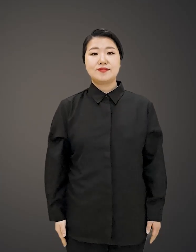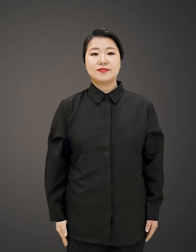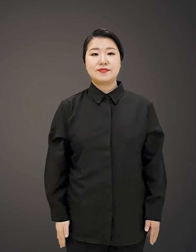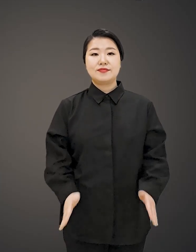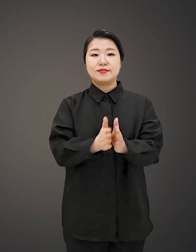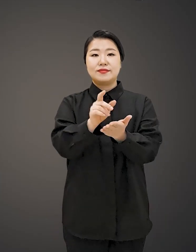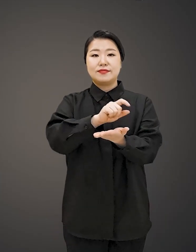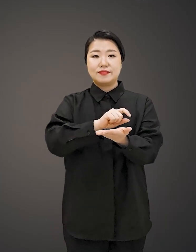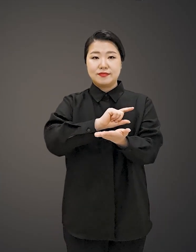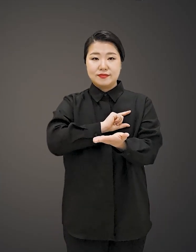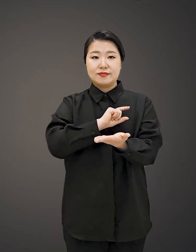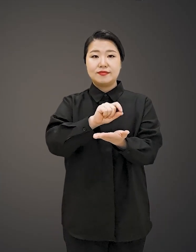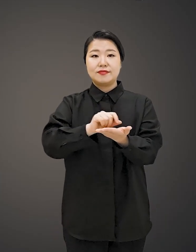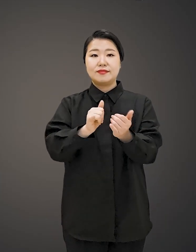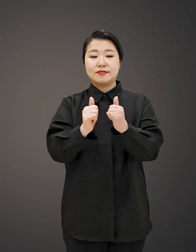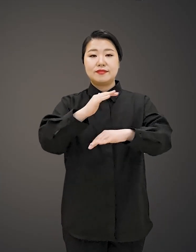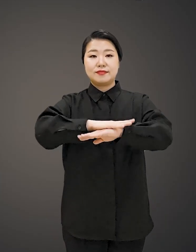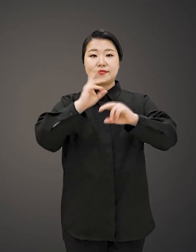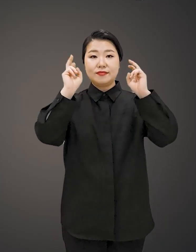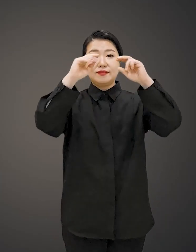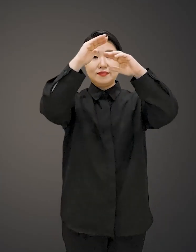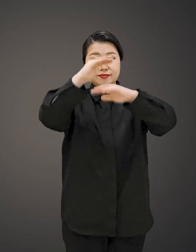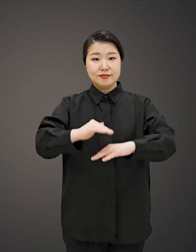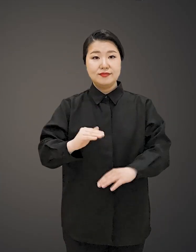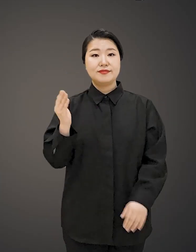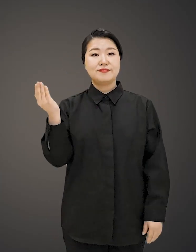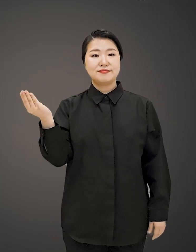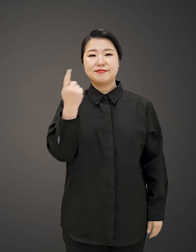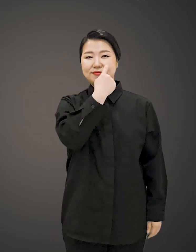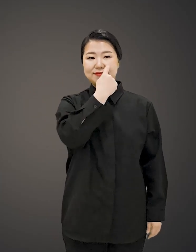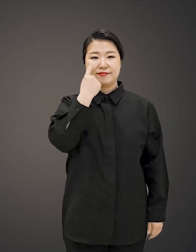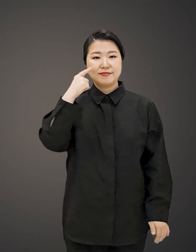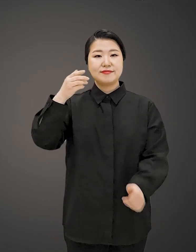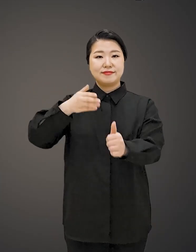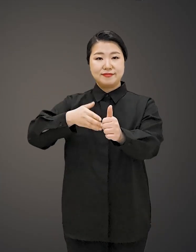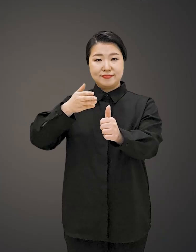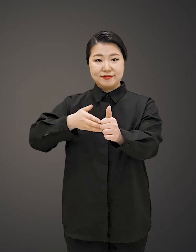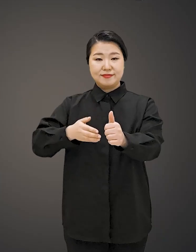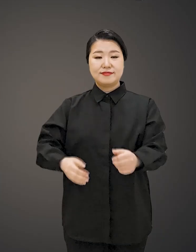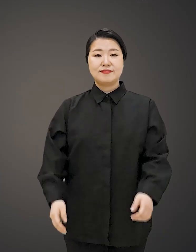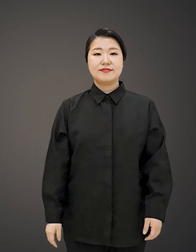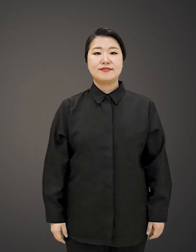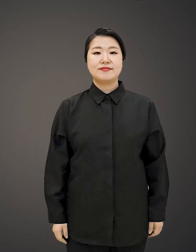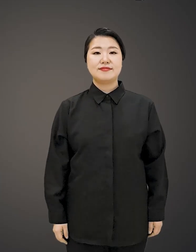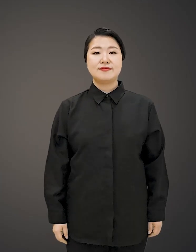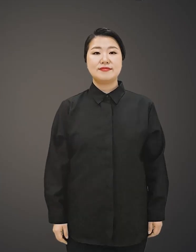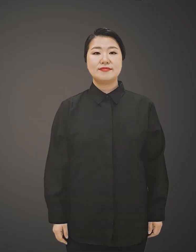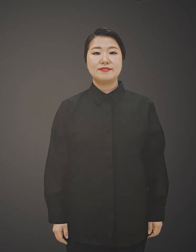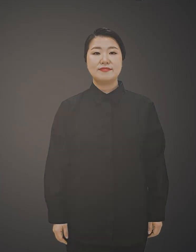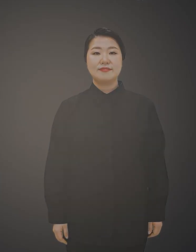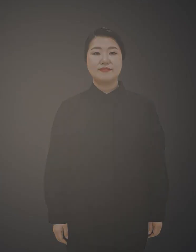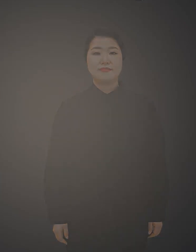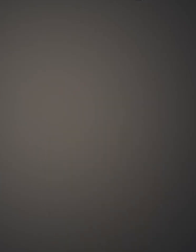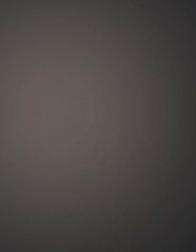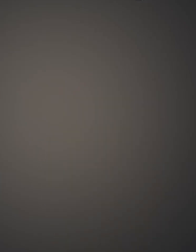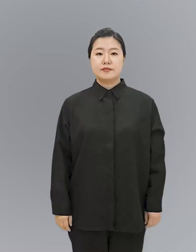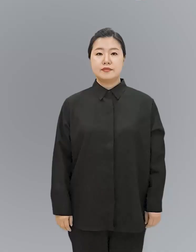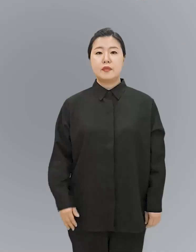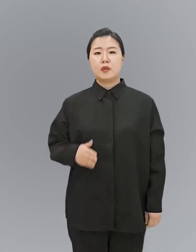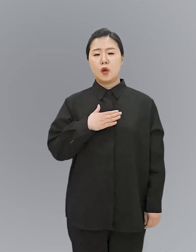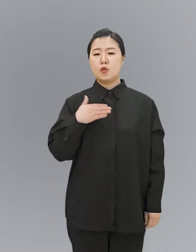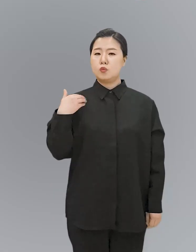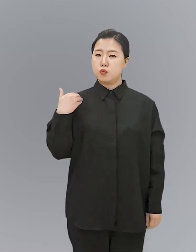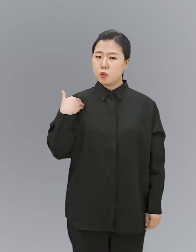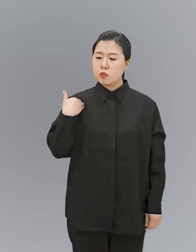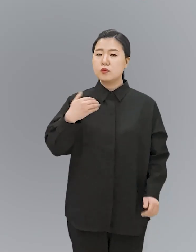도서명 우당탕탕 정글교실. 저자 임다솔. 출판사 고래뱃속.